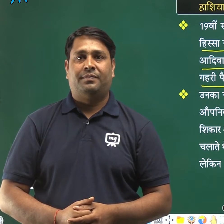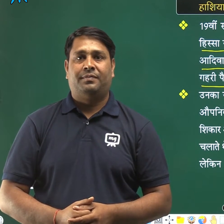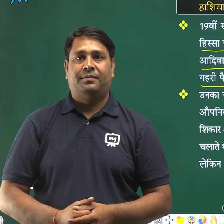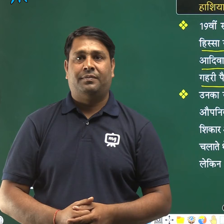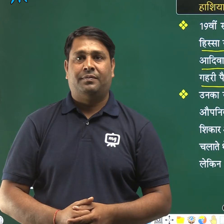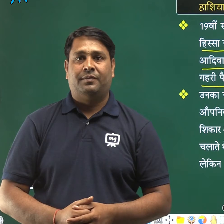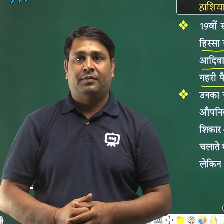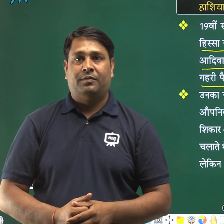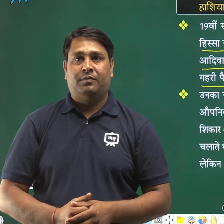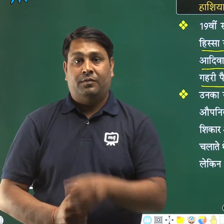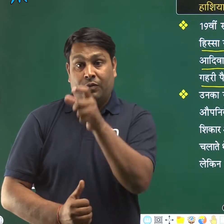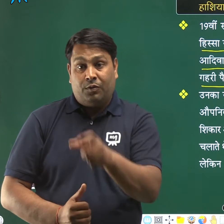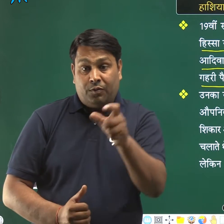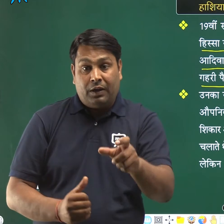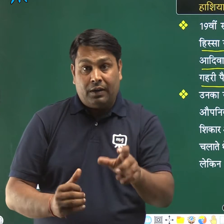उनका जंगलों पर